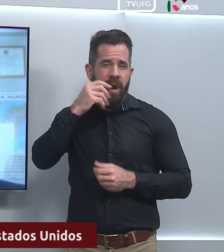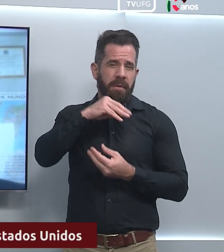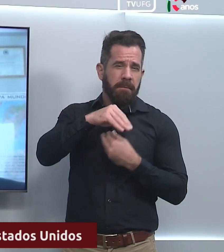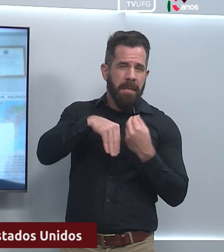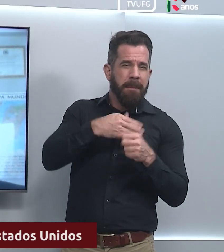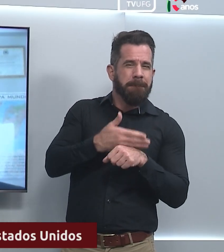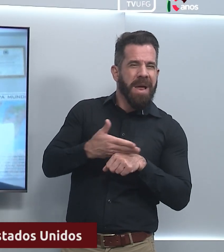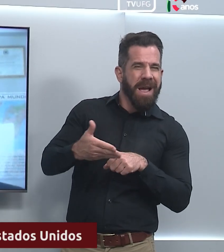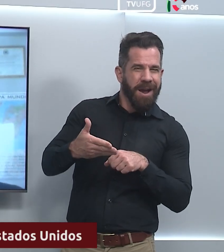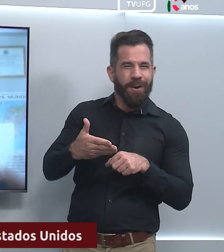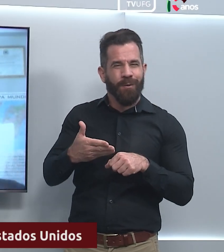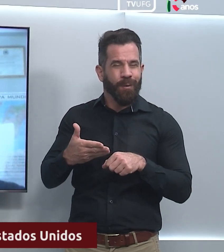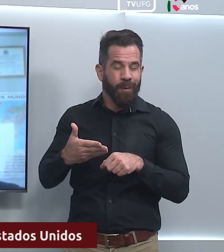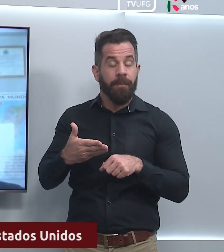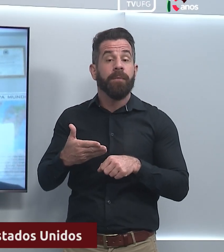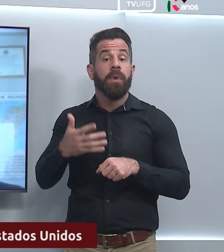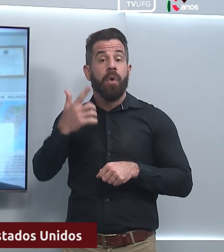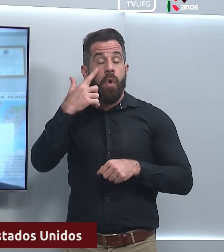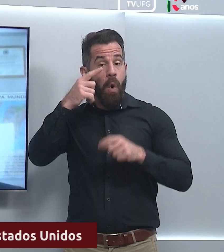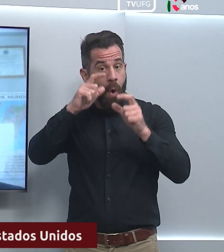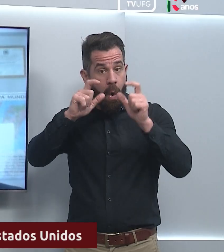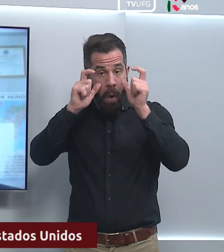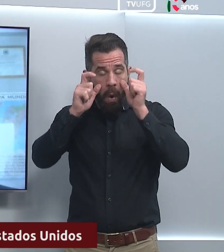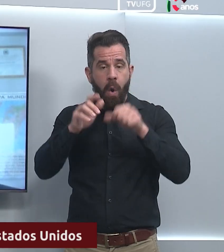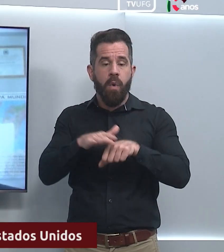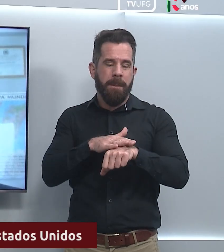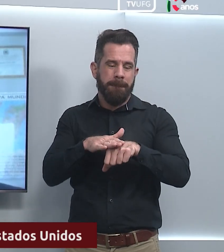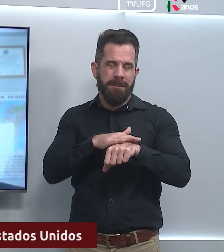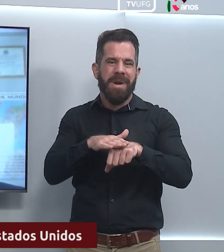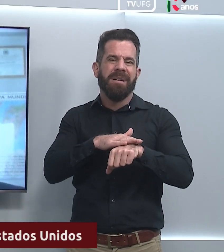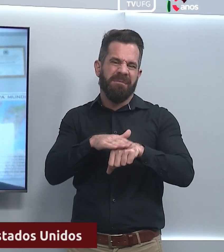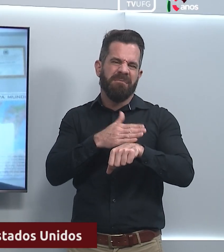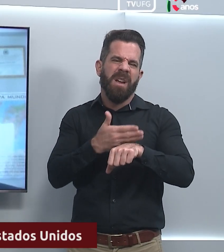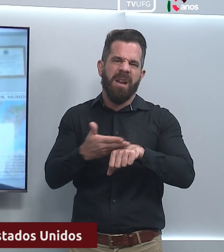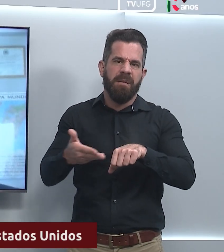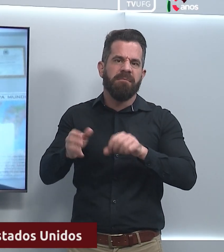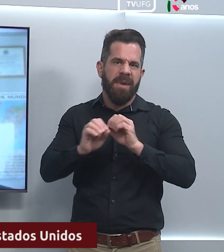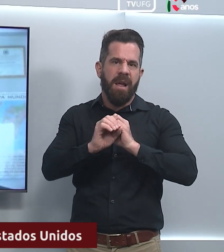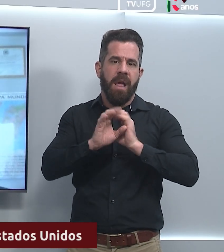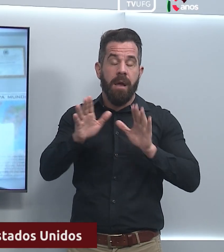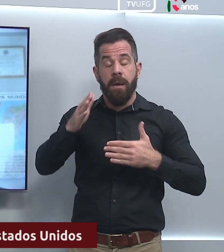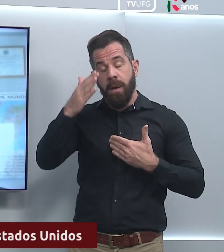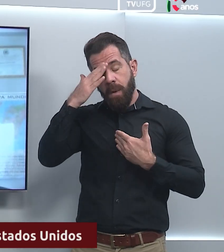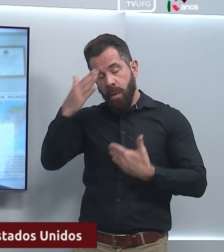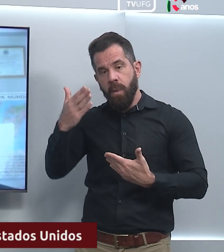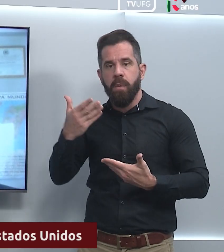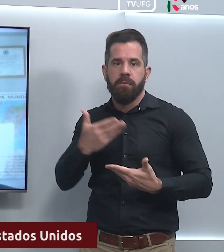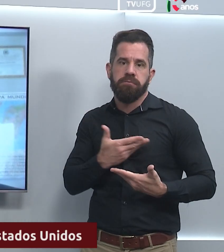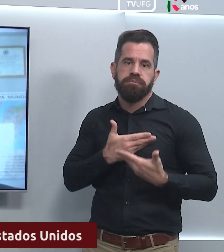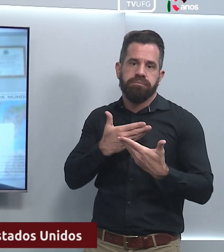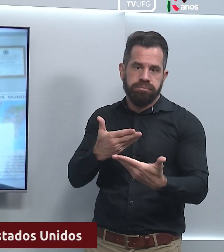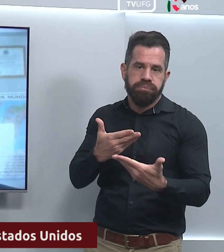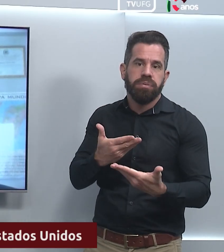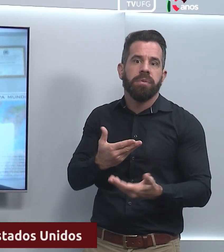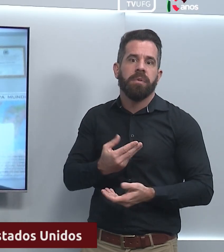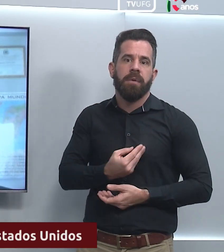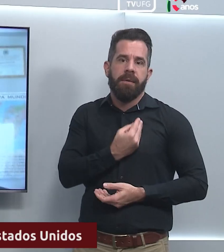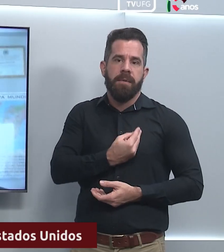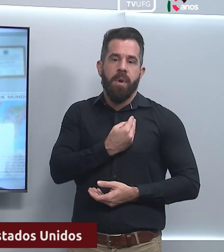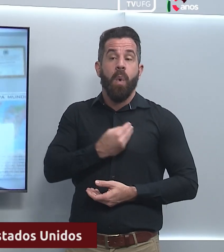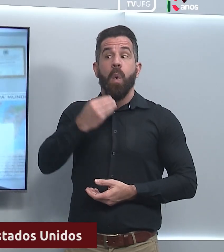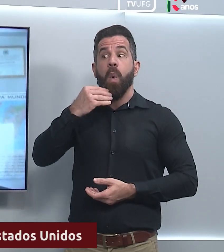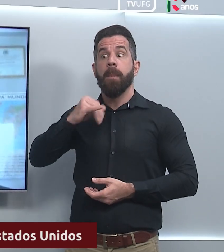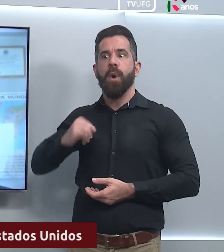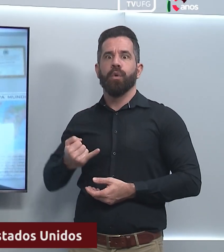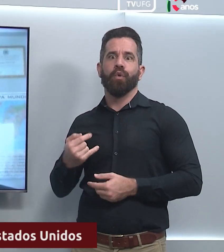grisalho, uso óculos, tenho pele clara. Muito obrigado pela oportunidade